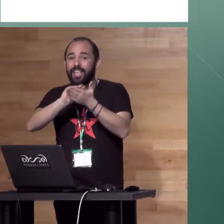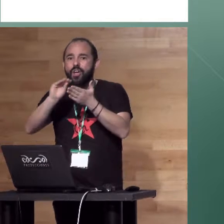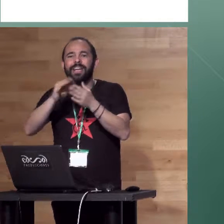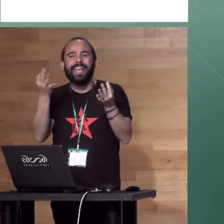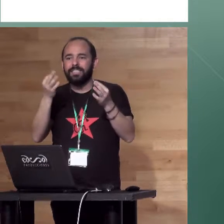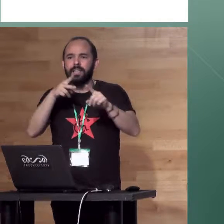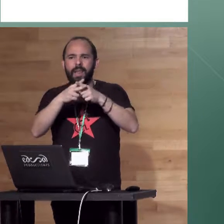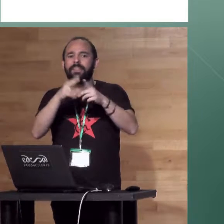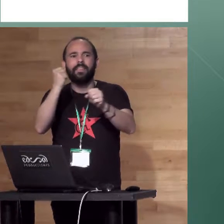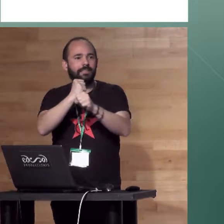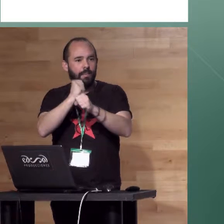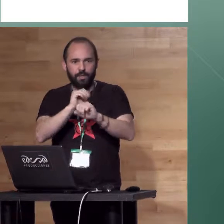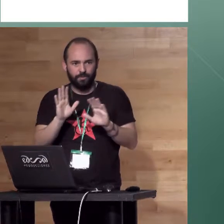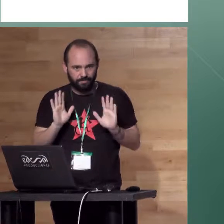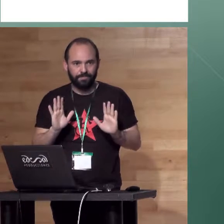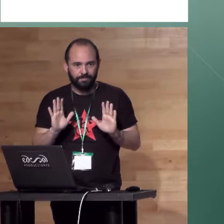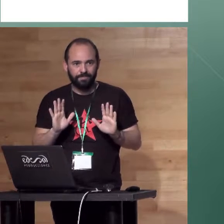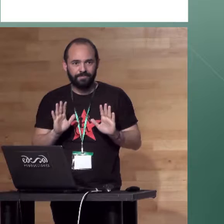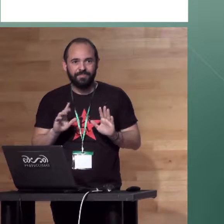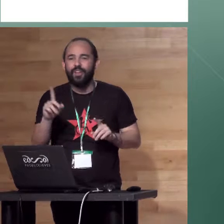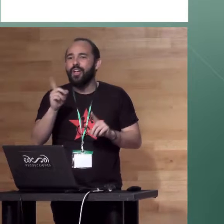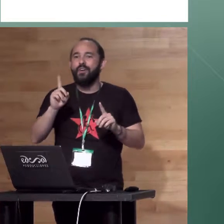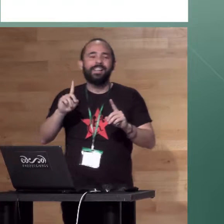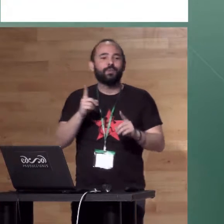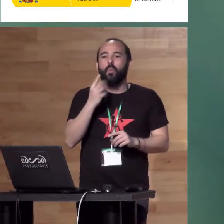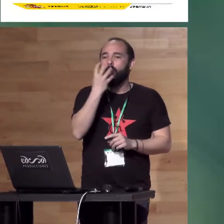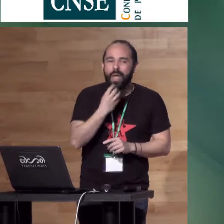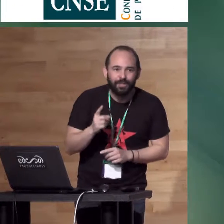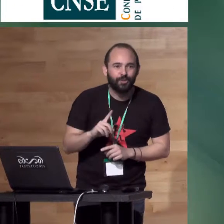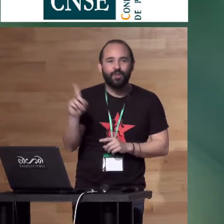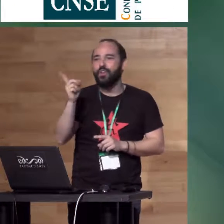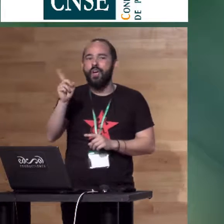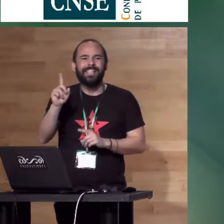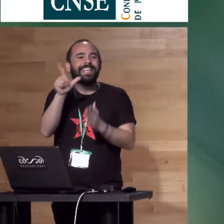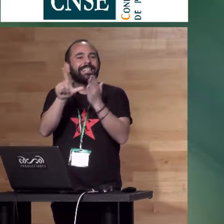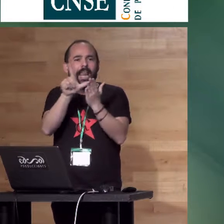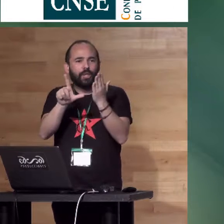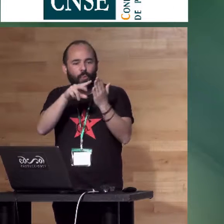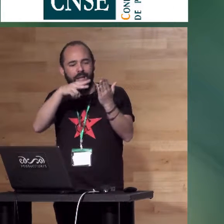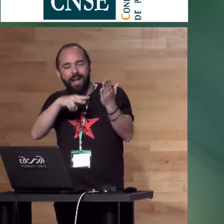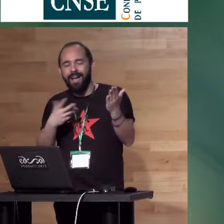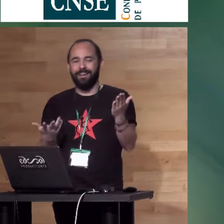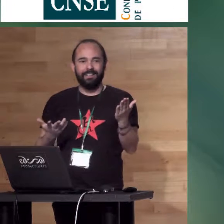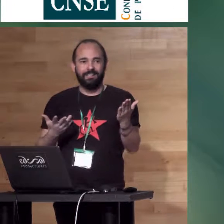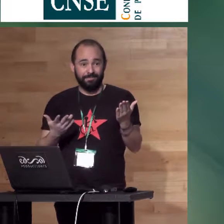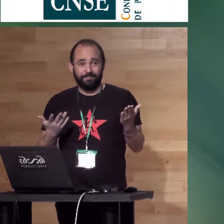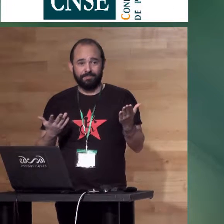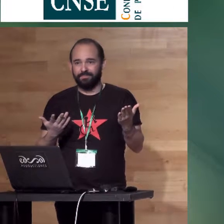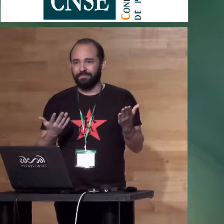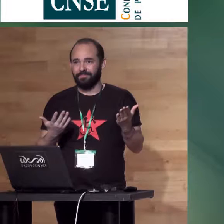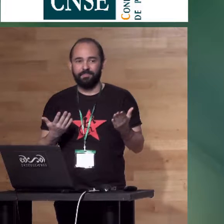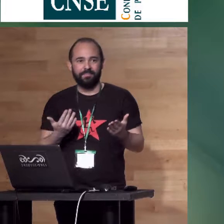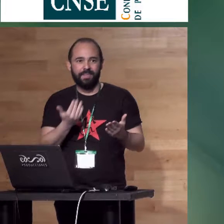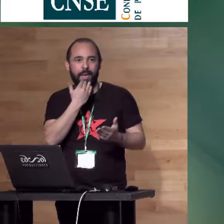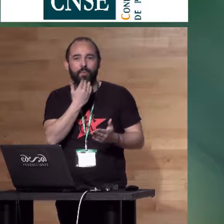para poder trabajar. El guión es una herramienta de trabajo, no es un cuento, no es literatura para